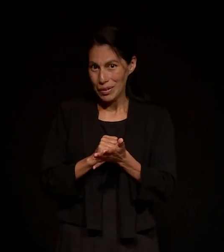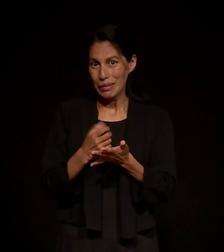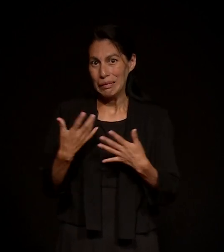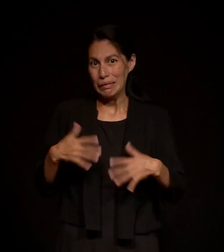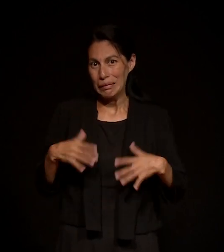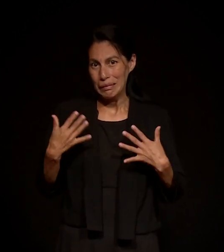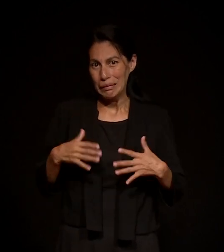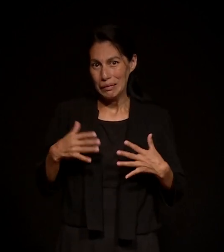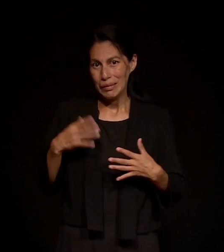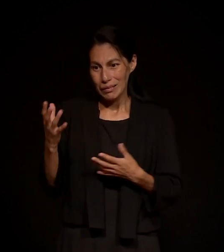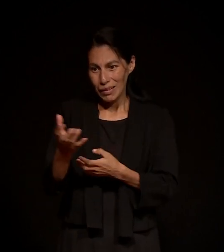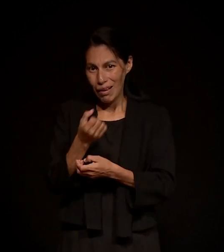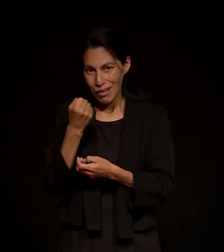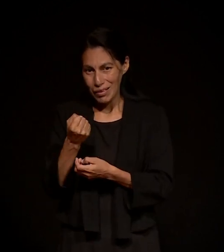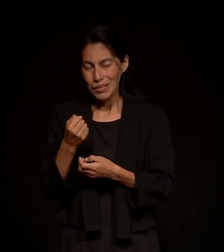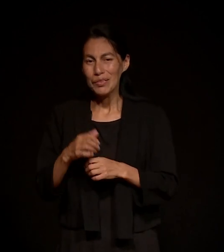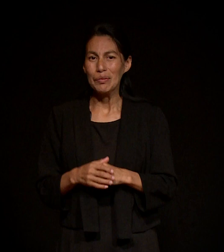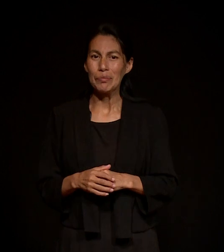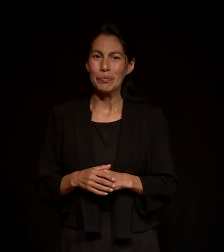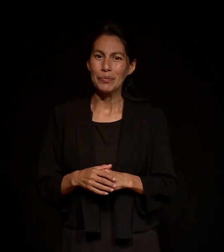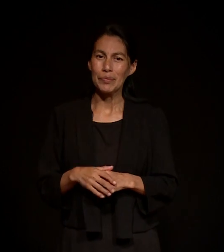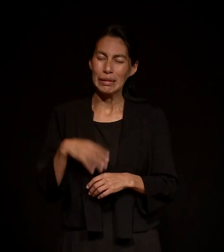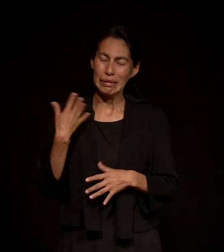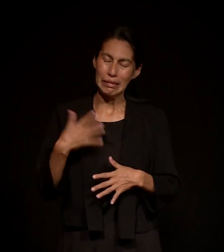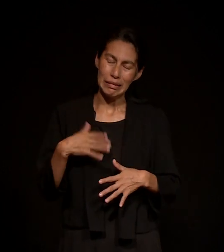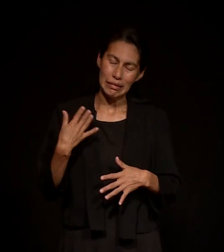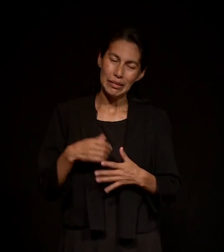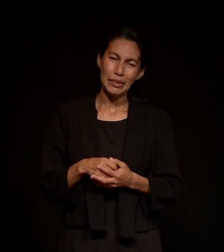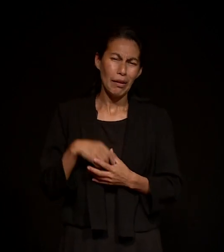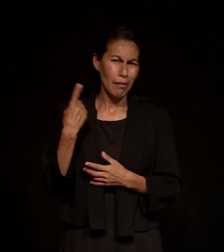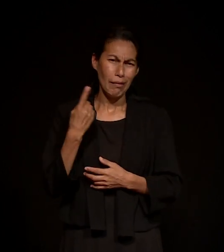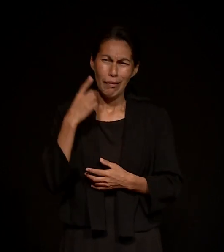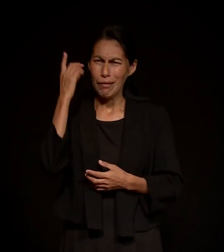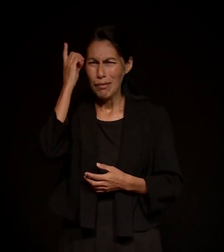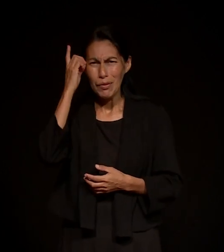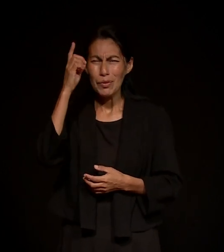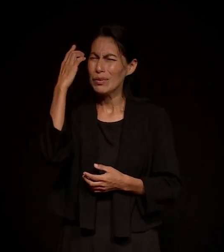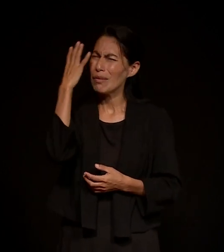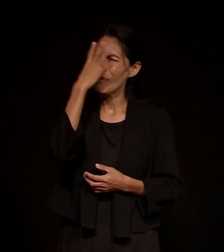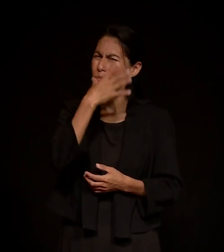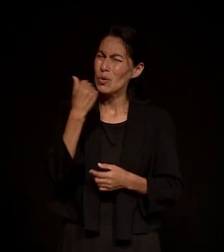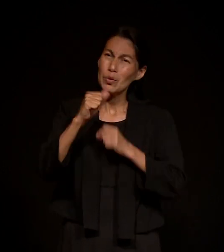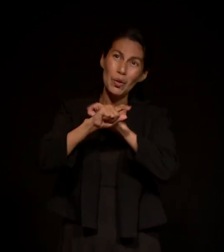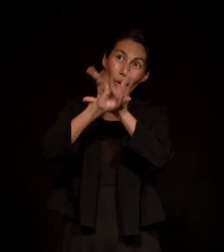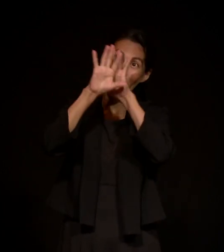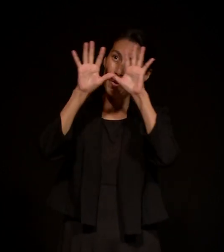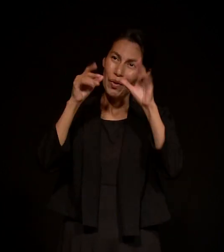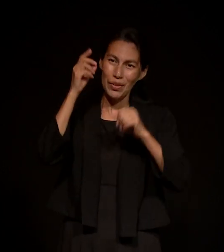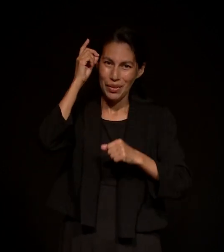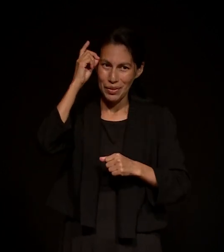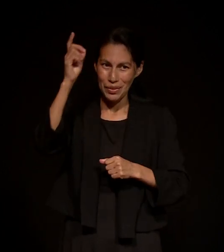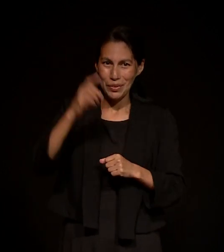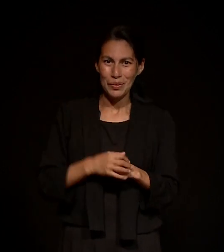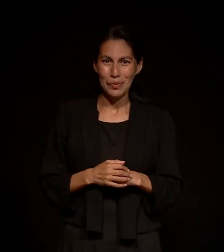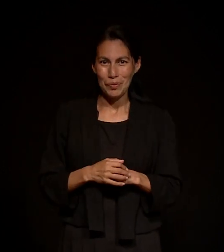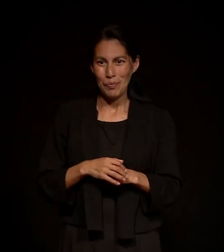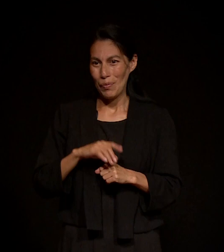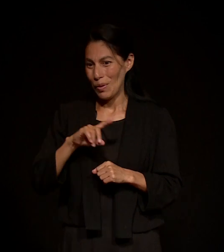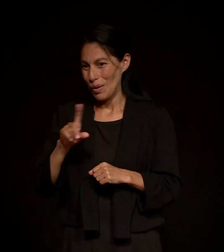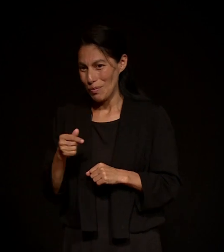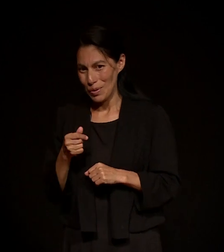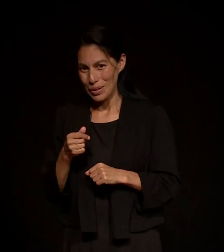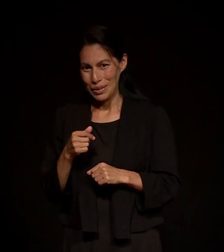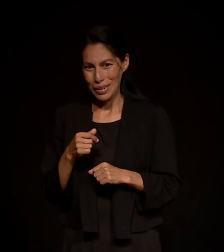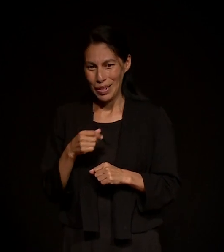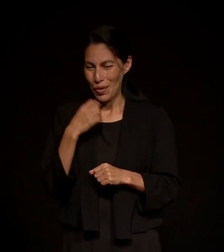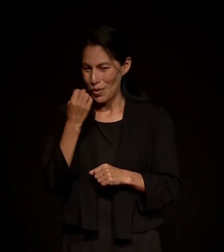por si dice que la mano de verdad, pues qué maravilloso. Yo le ya me imagino que después de la